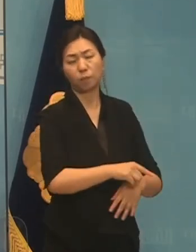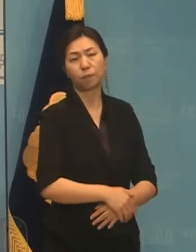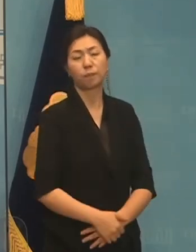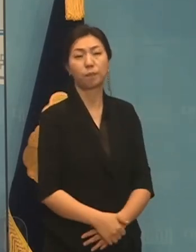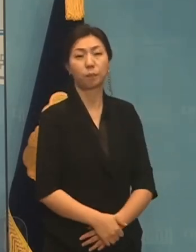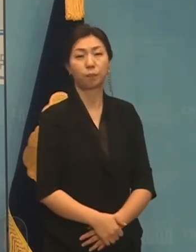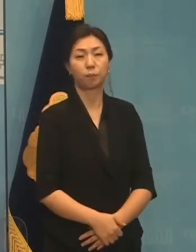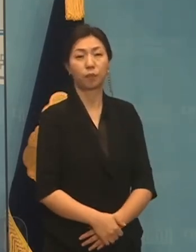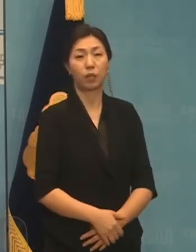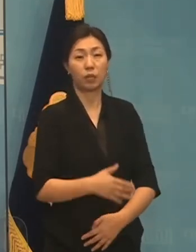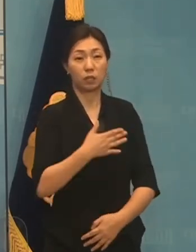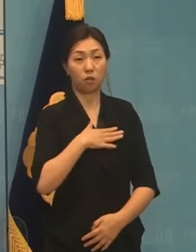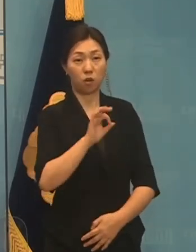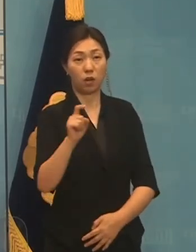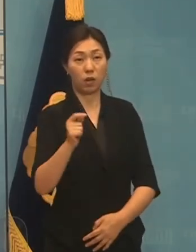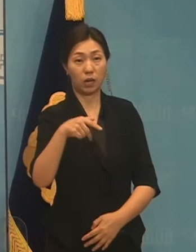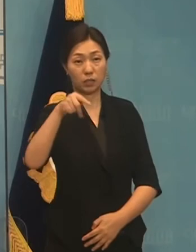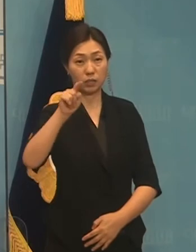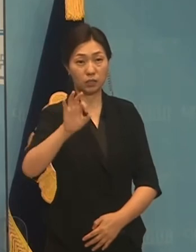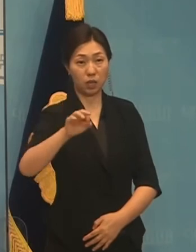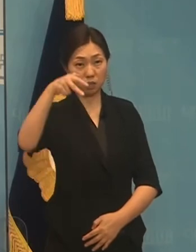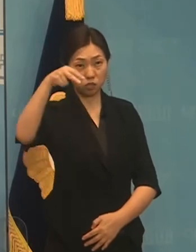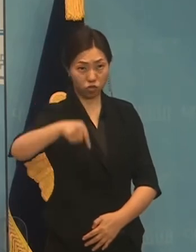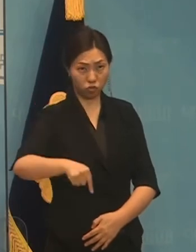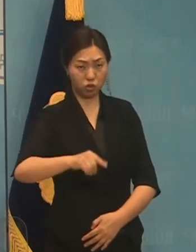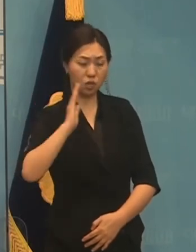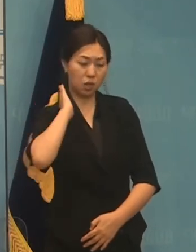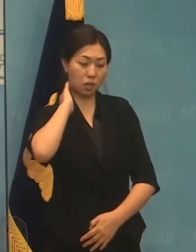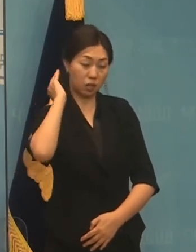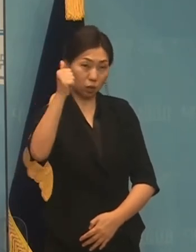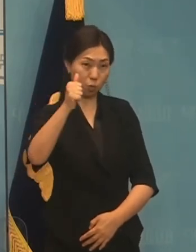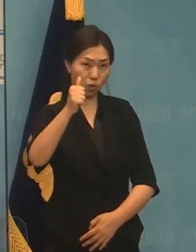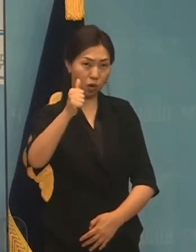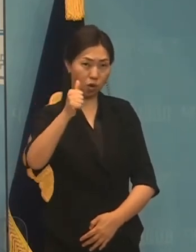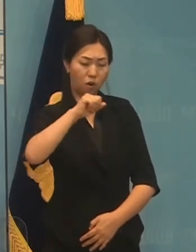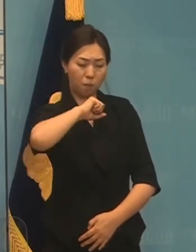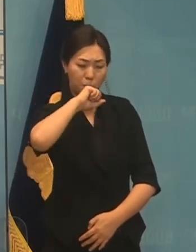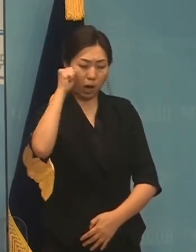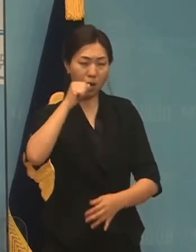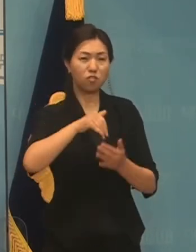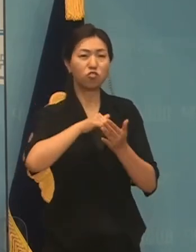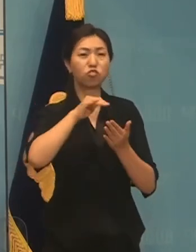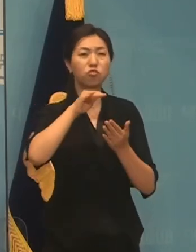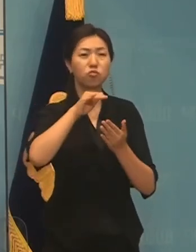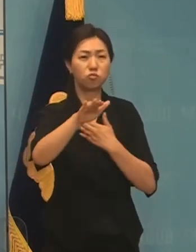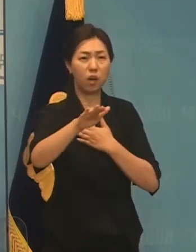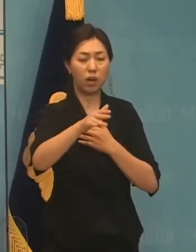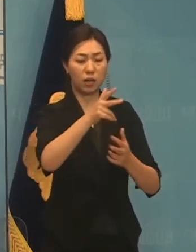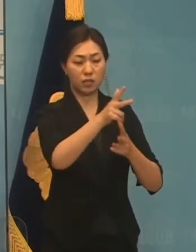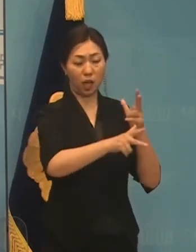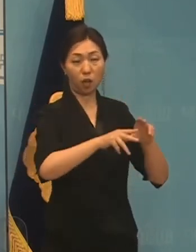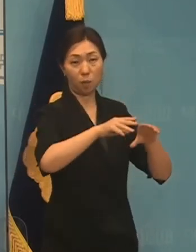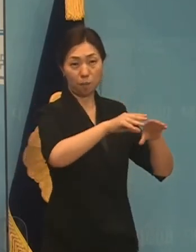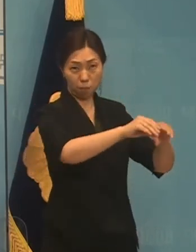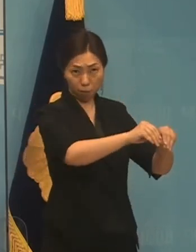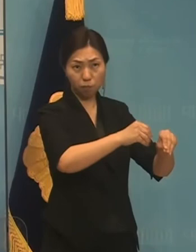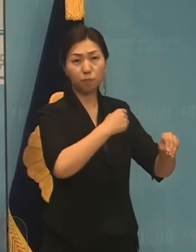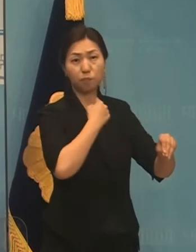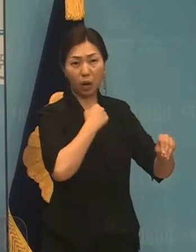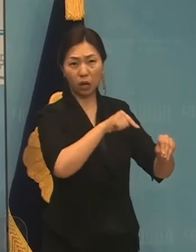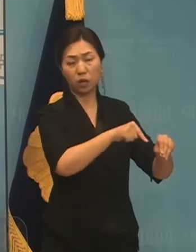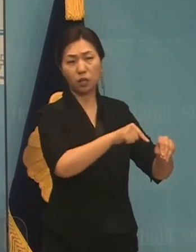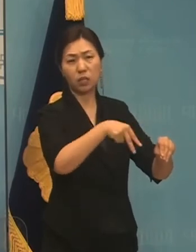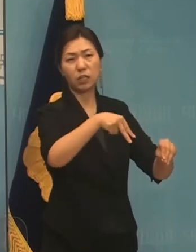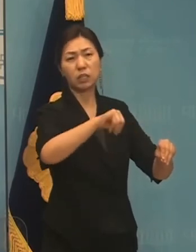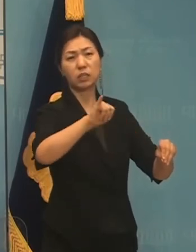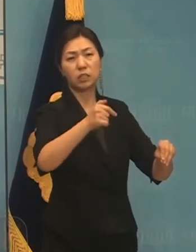저 안상수는 대통령 당선 즉시 사업 진행이 중단된 신한울